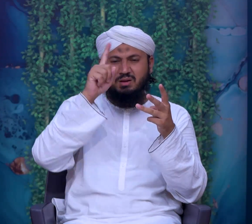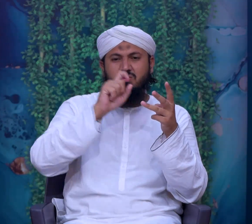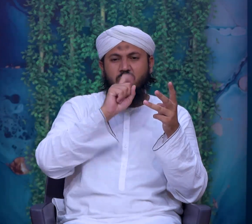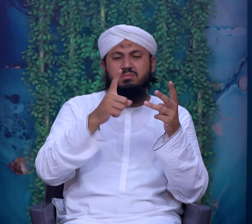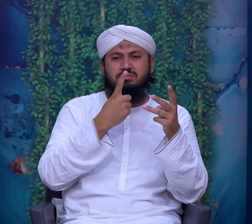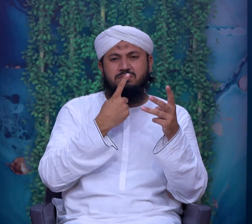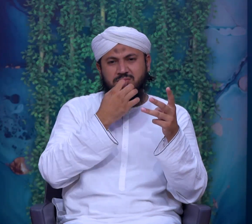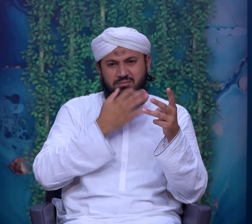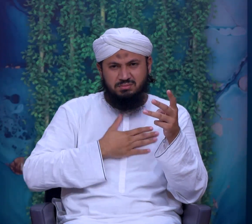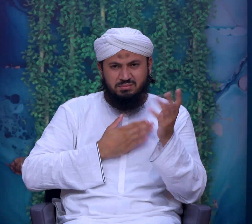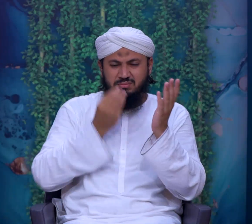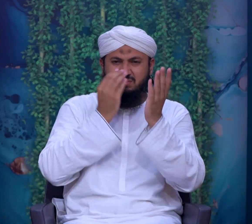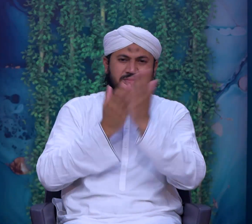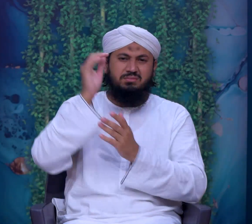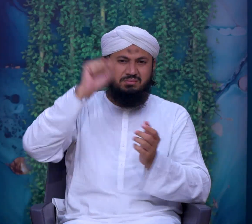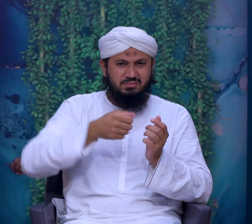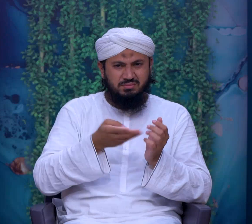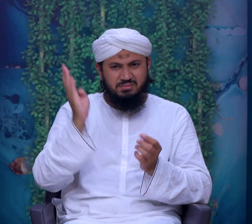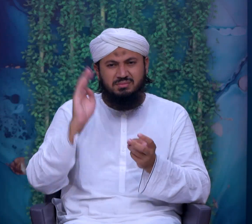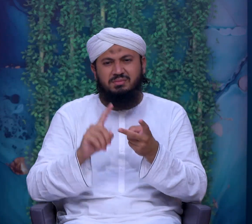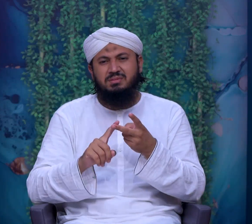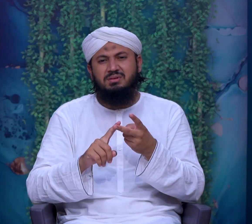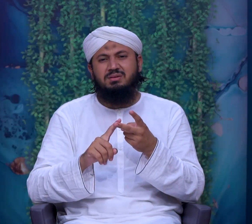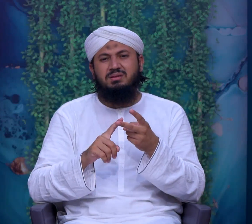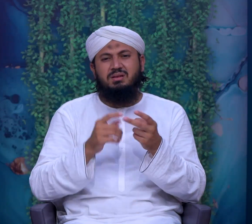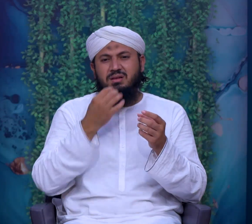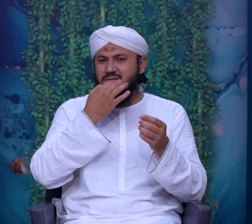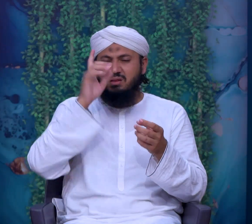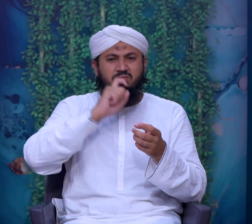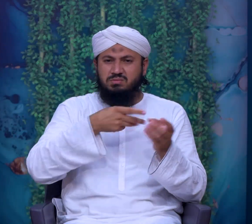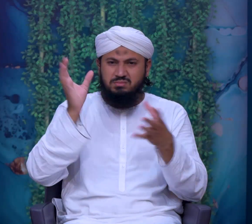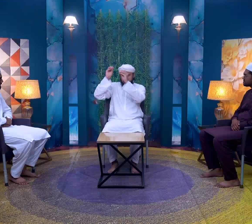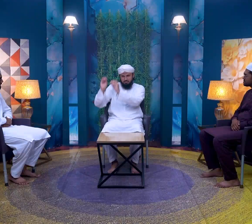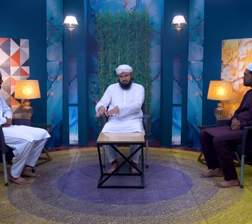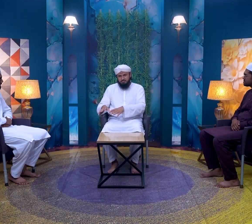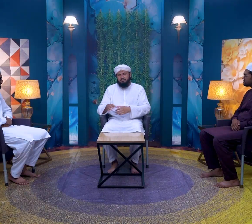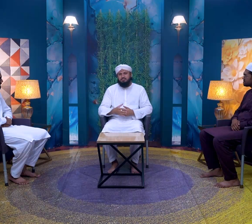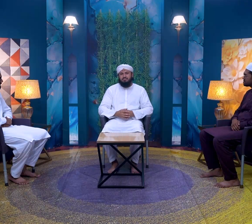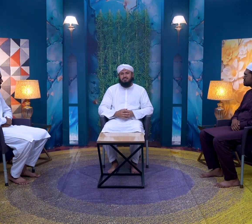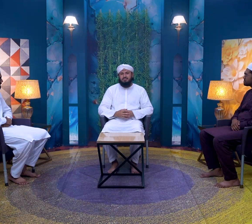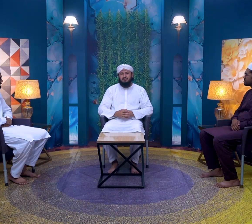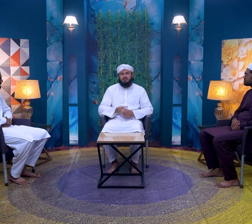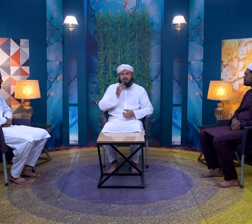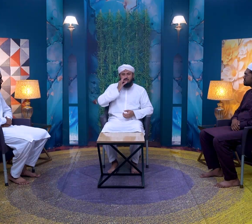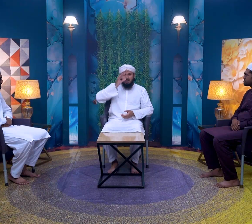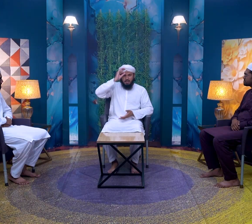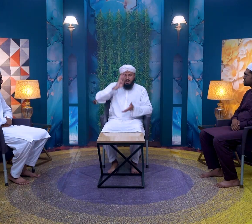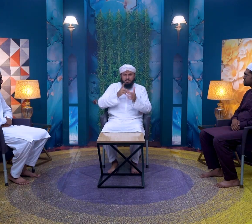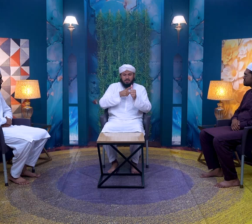اسے جنت میں داخل فرمائے گا، اور جو اس کی نافرمانی کرے گا اسے دوزخ میں ڈال دے گا۔ اسی طرح حضرت سیدنا ابراہیم خلیل اللہ